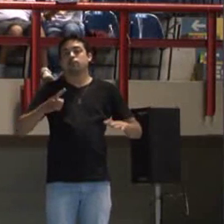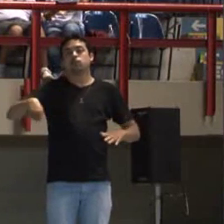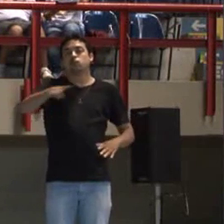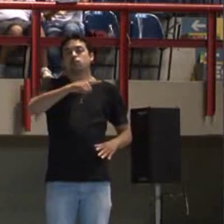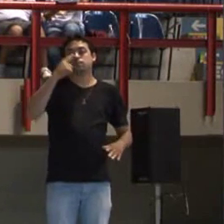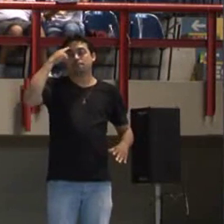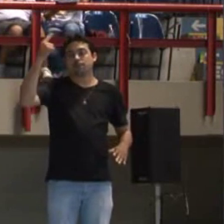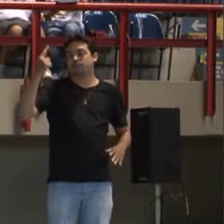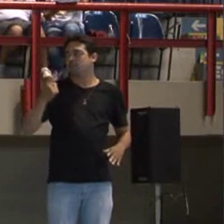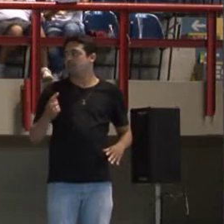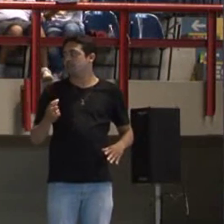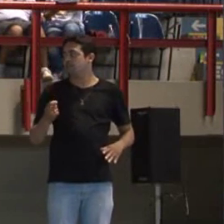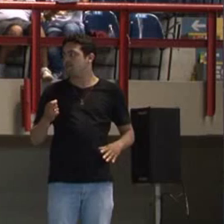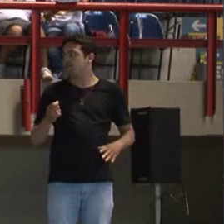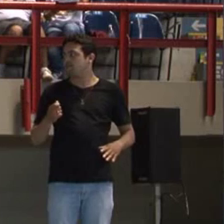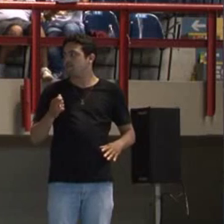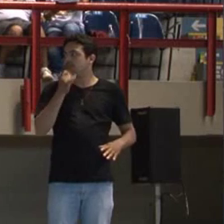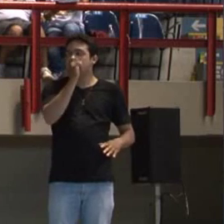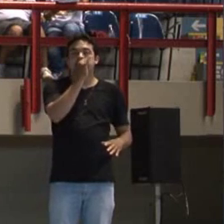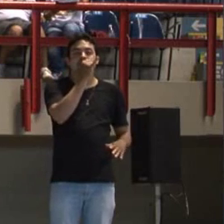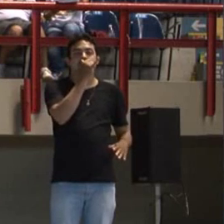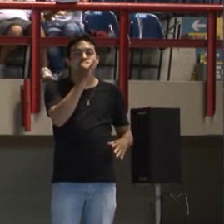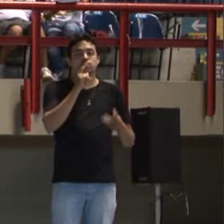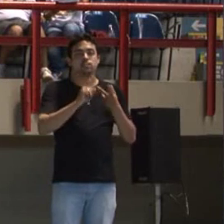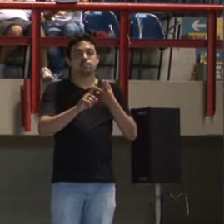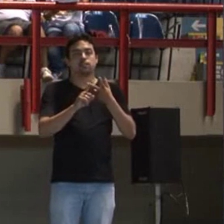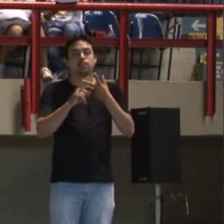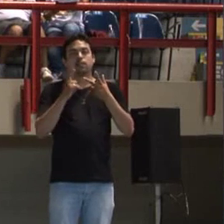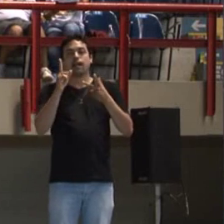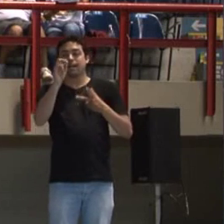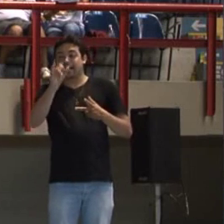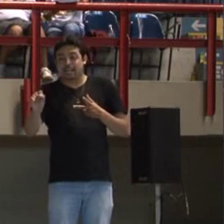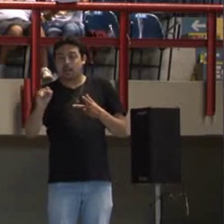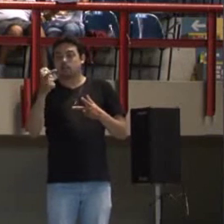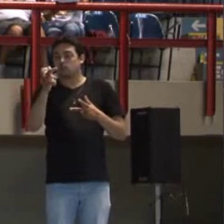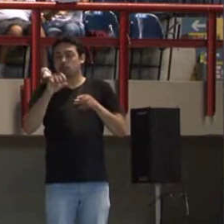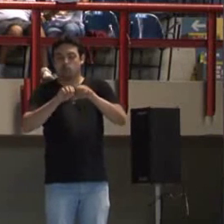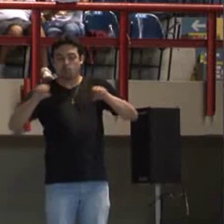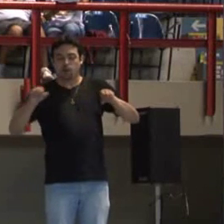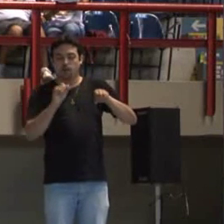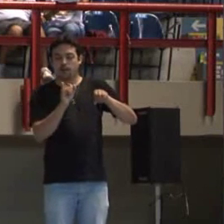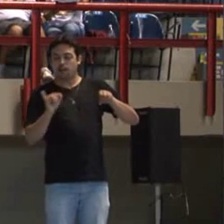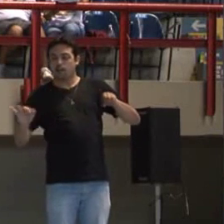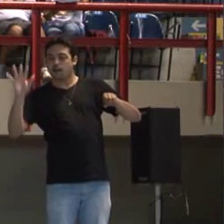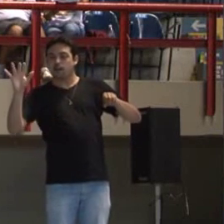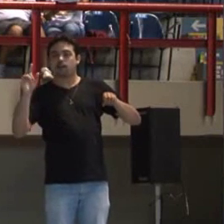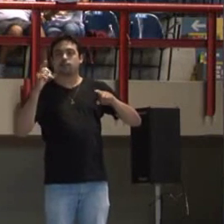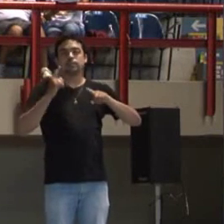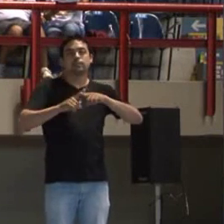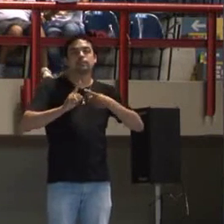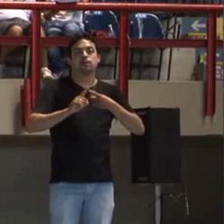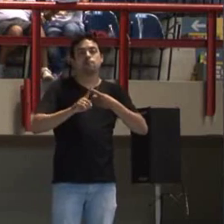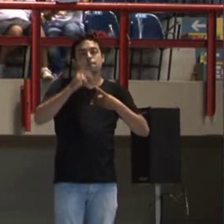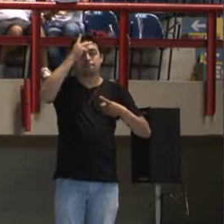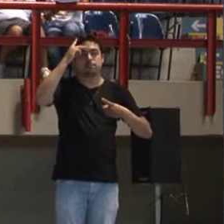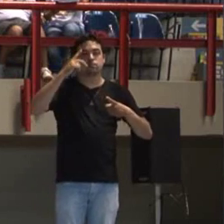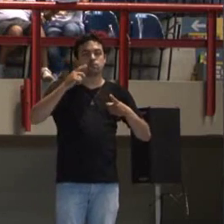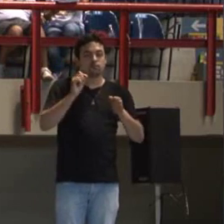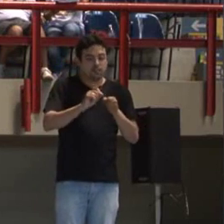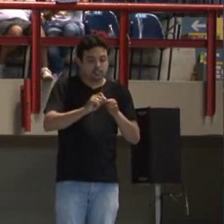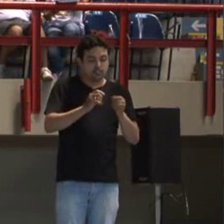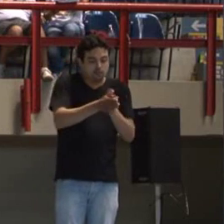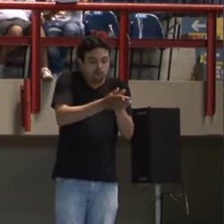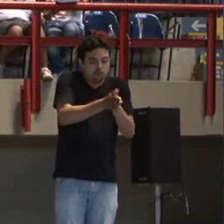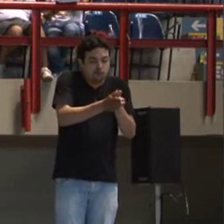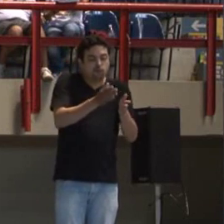imagine, acabou a energia elétrica e não tem abastecimento de gás. A gente voltar a ter que produzir o fogo. Vai ter gente que pensa que é tão fácil,